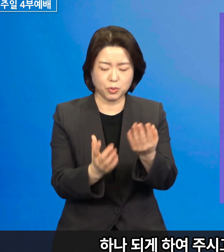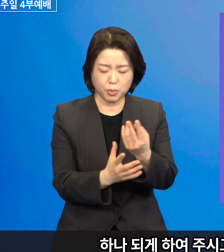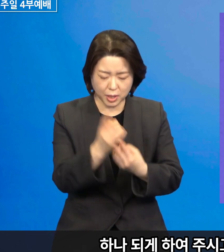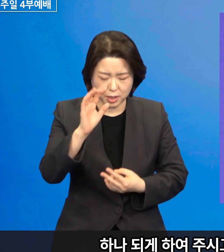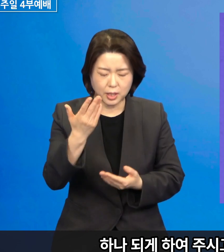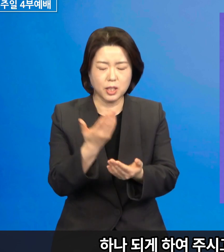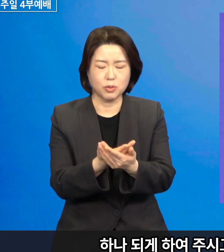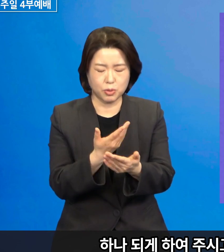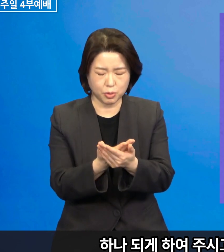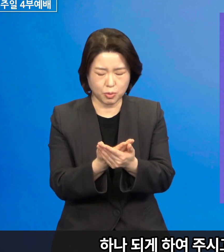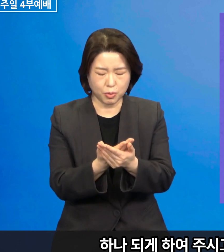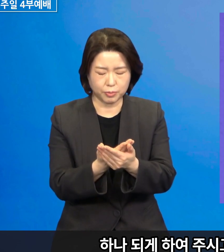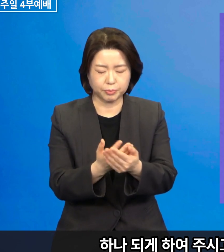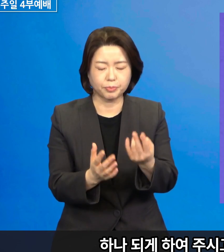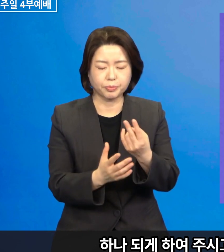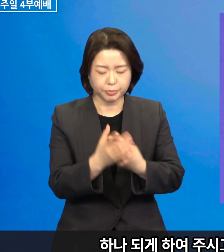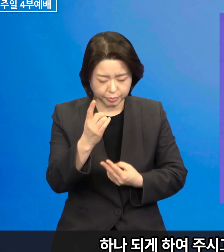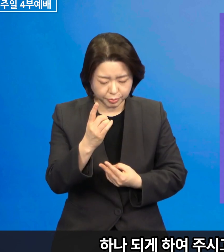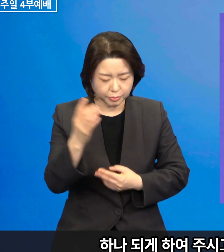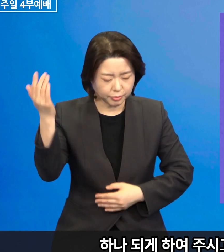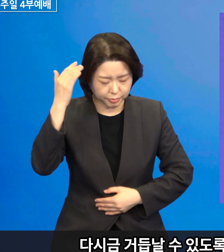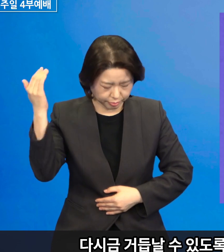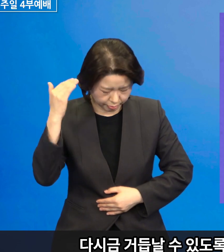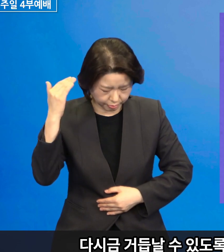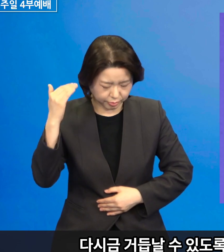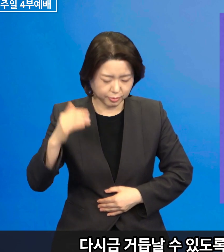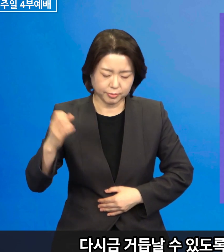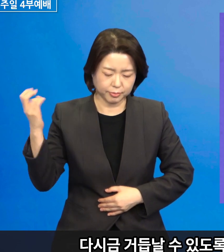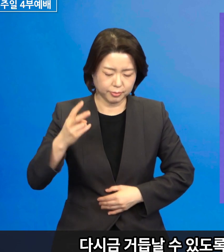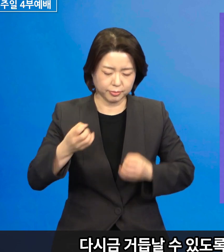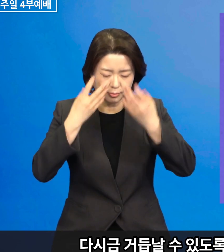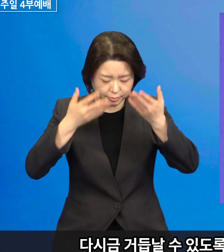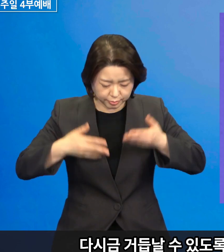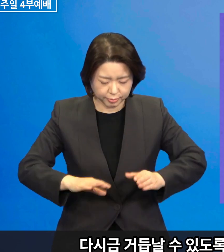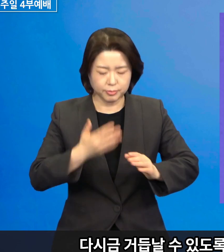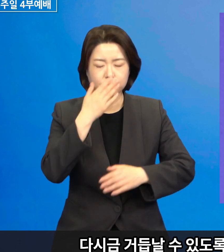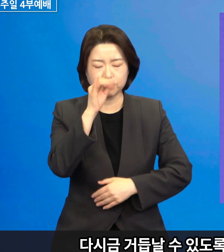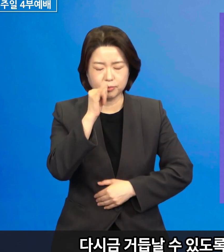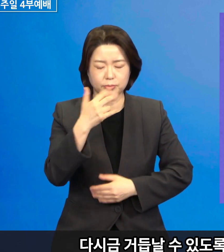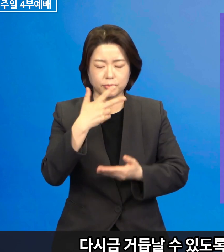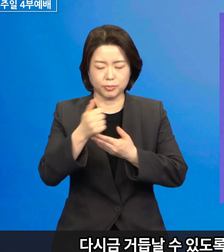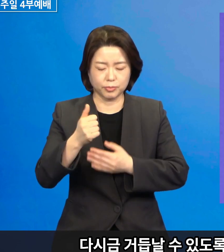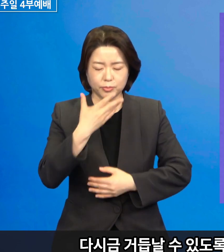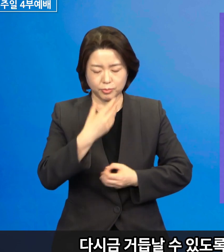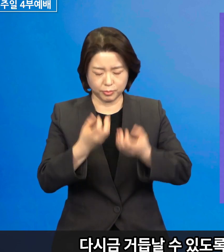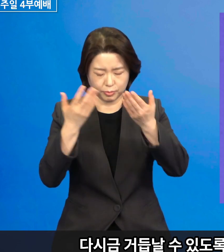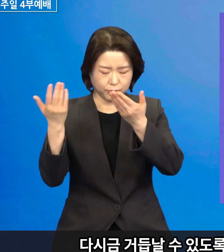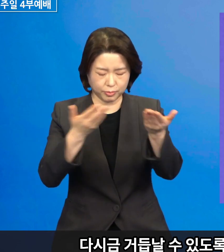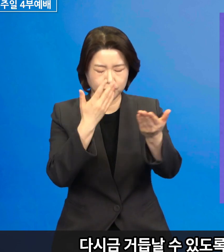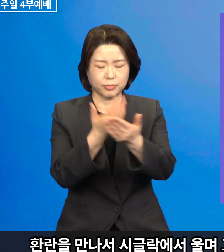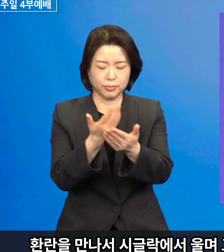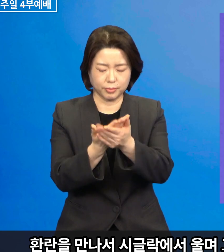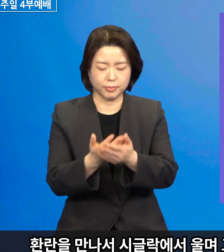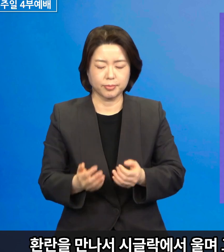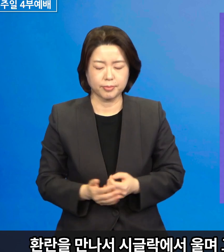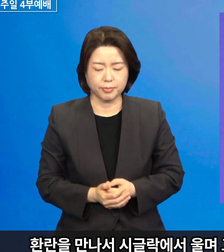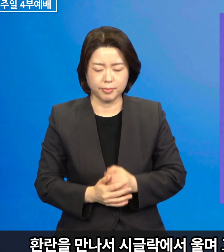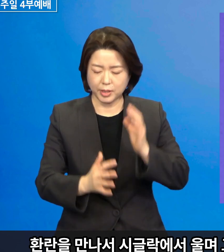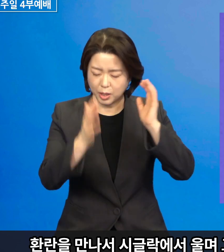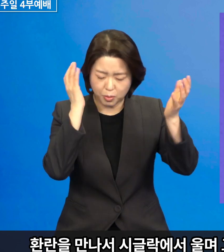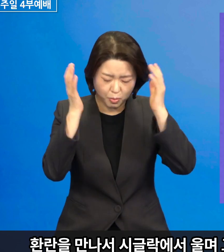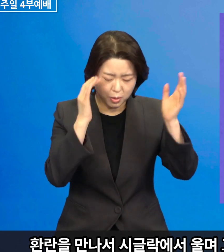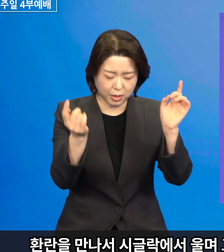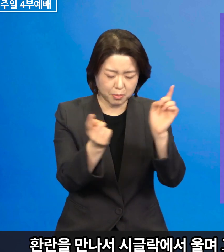주시고 하나된 대한민국으로 다시금 거듭날 수 있도록 주여 축복하여 주시옵소서. 환난을